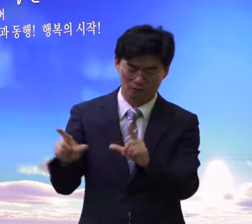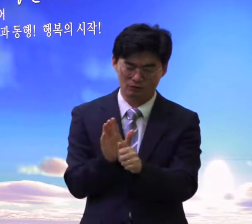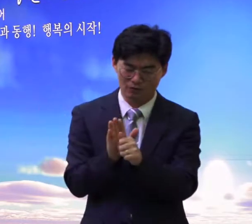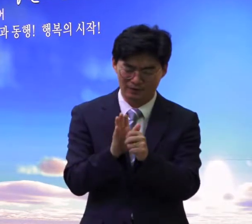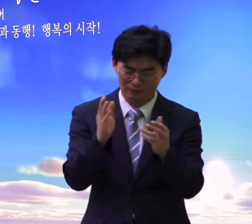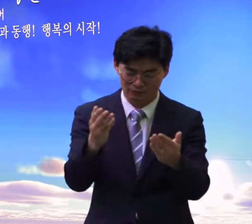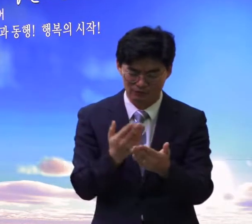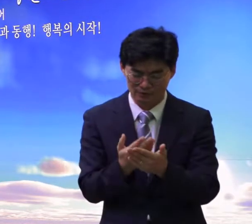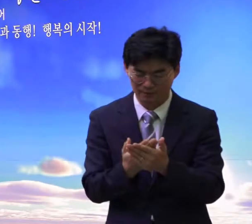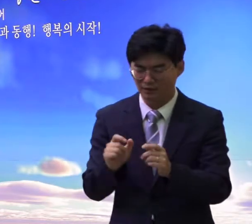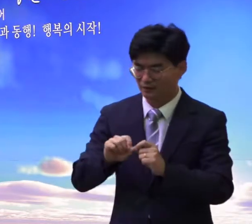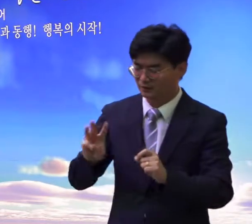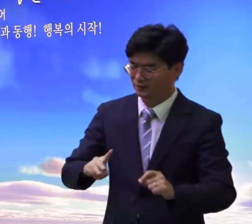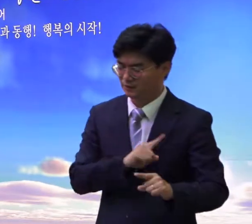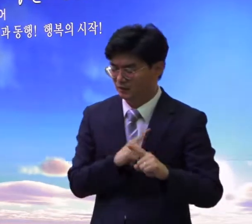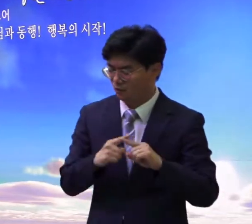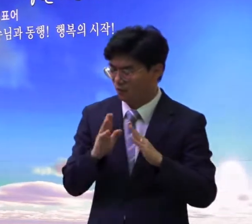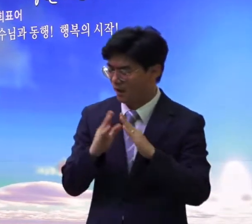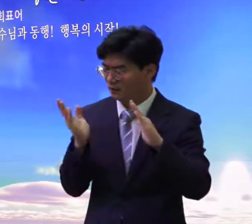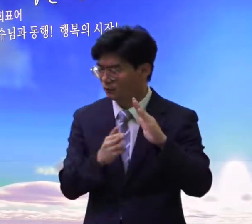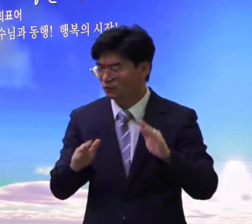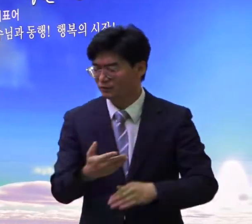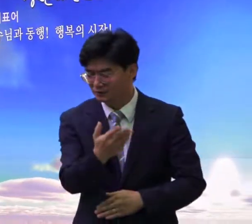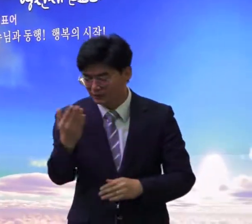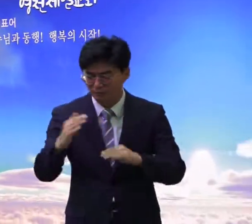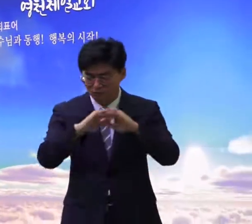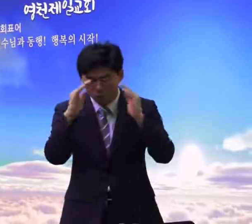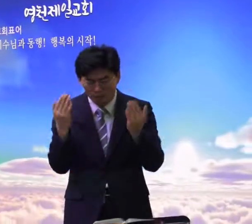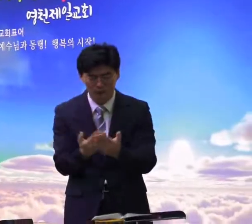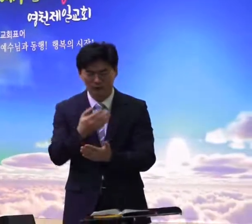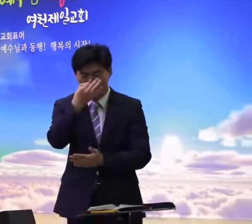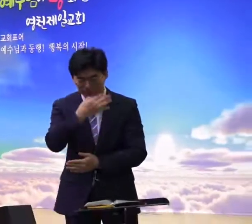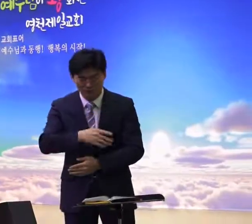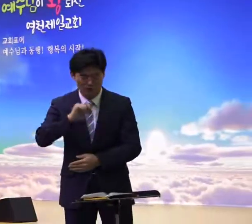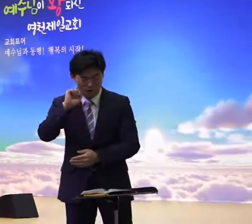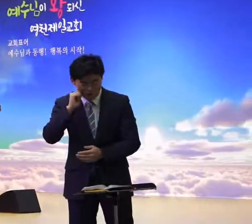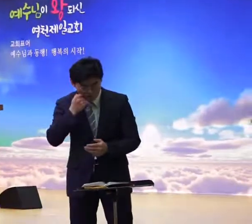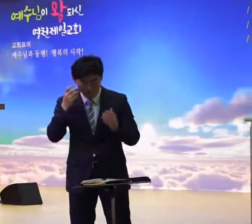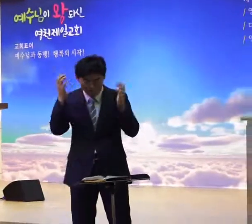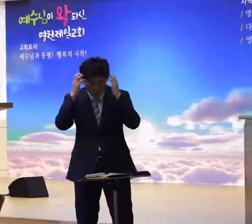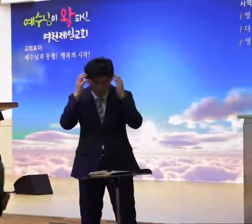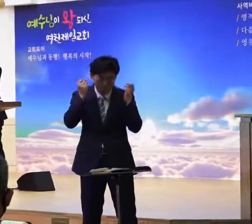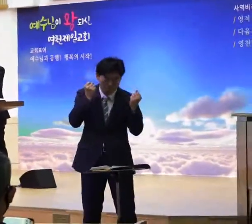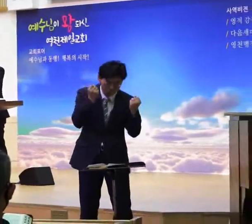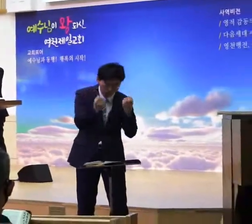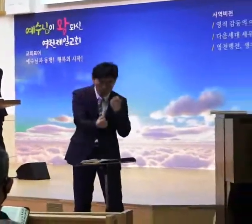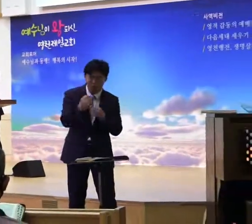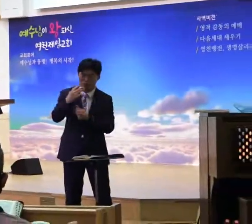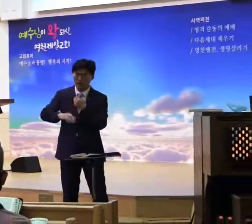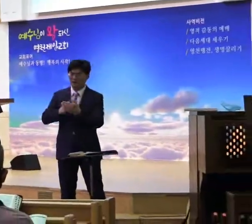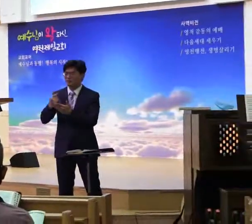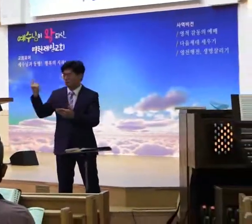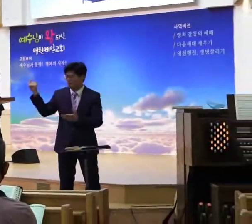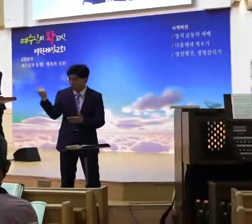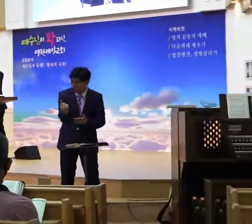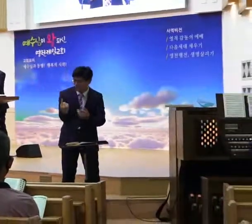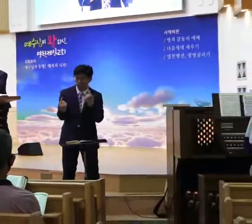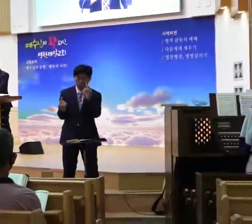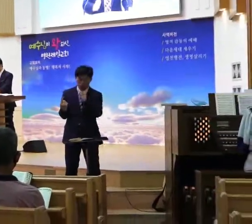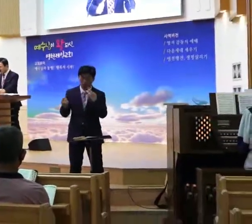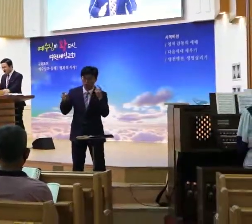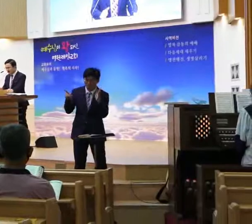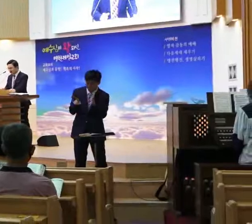영적인 모든 가족들 그 삶의 힘들고 어려운 상황 속에서 일하고 계시는 주님을 바라보게 하여 주시옵소서. 주님을 의지하며